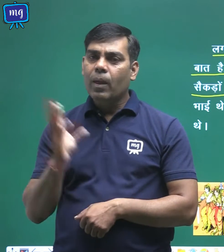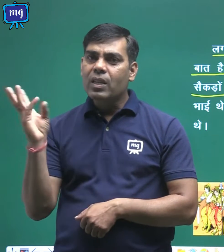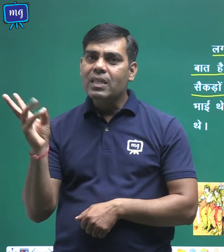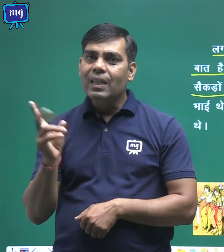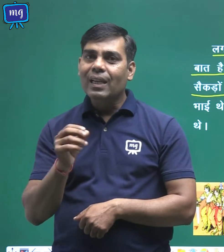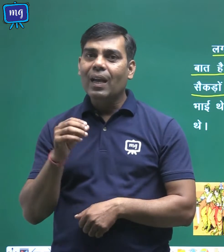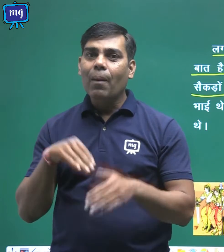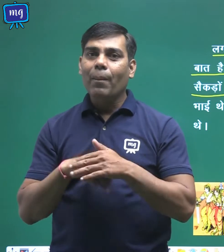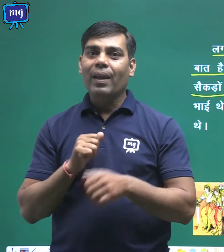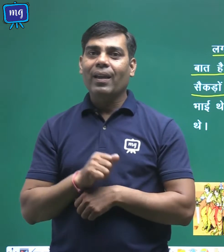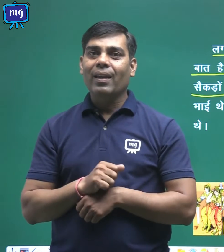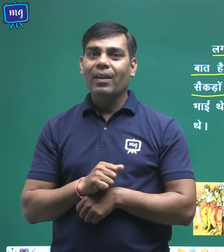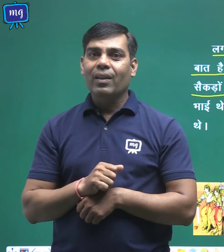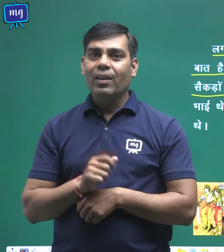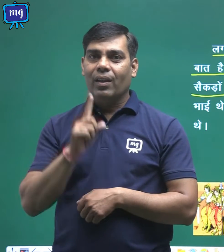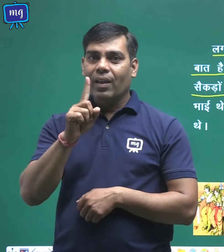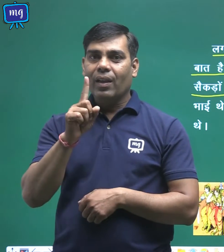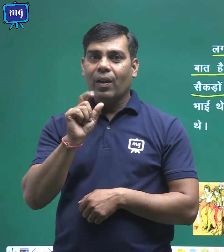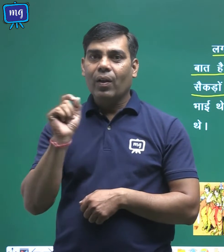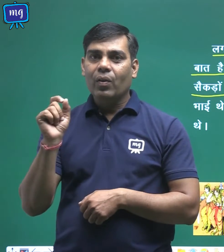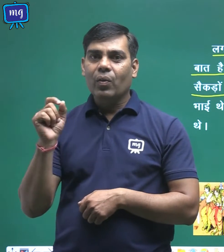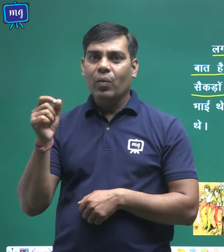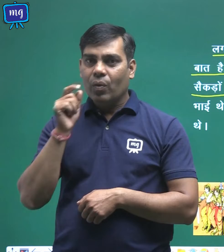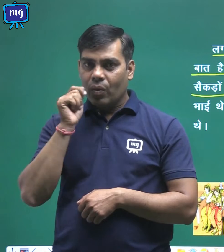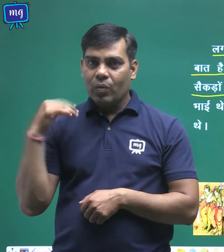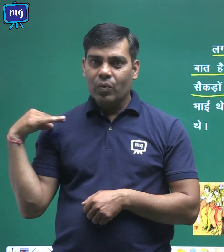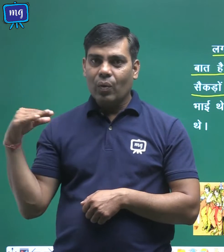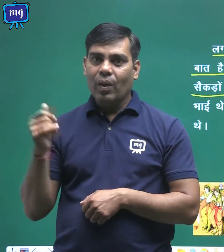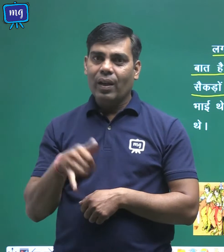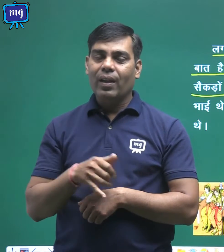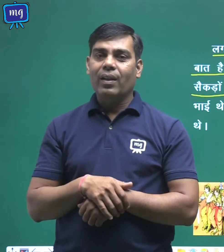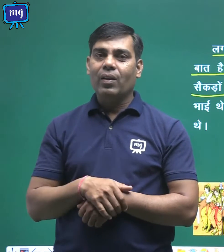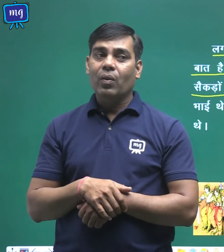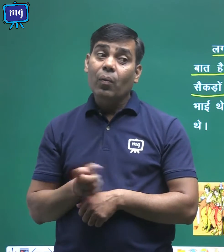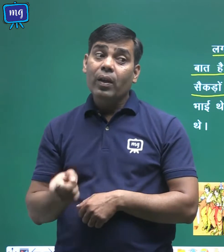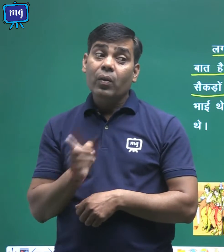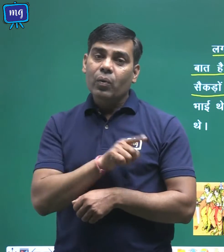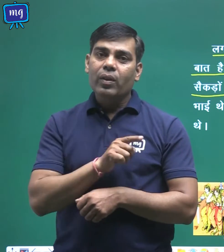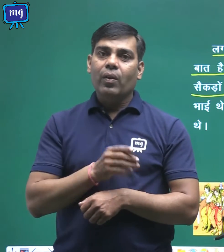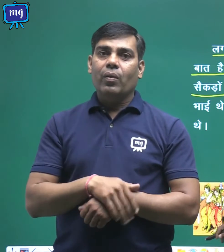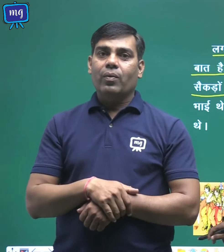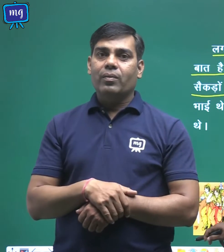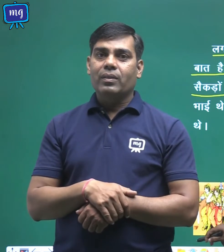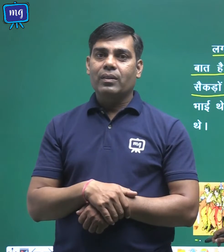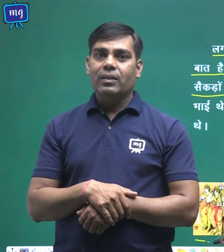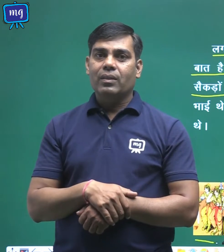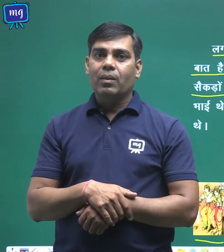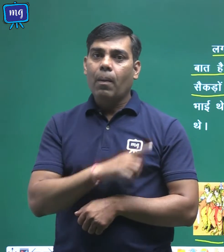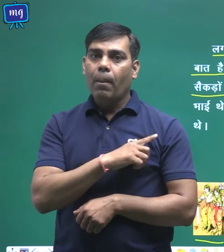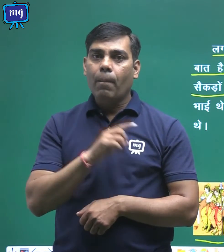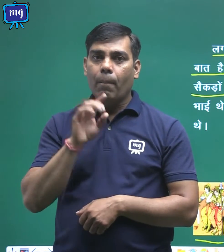में 100 हैं। वहीं दूसरी ओर पांडव